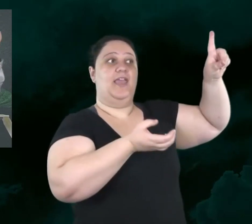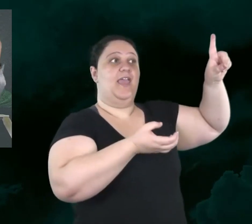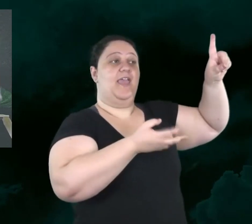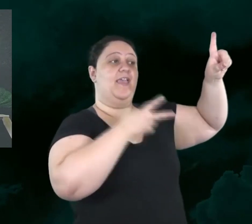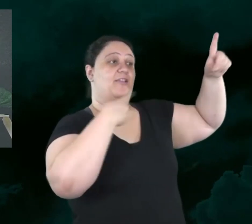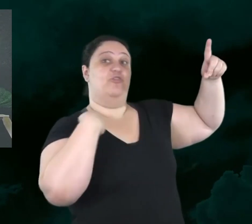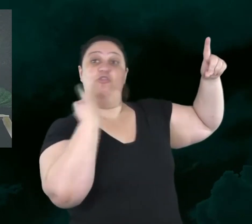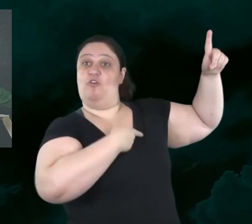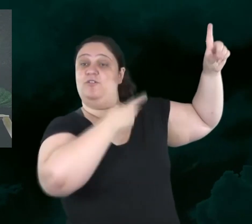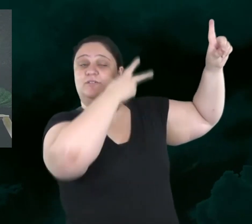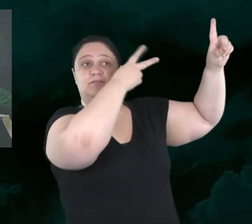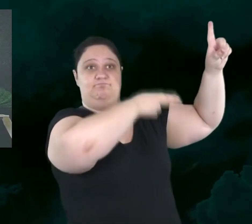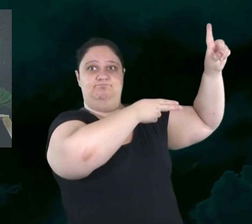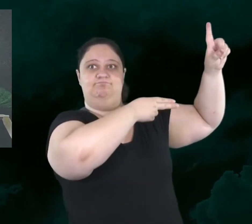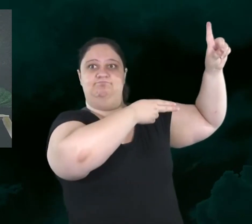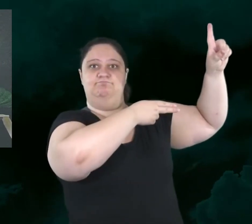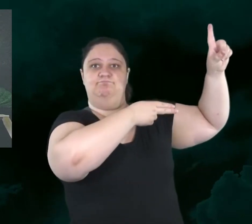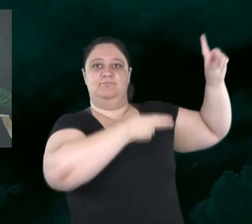é.